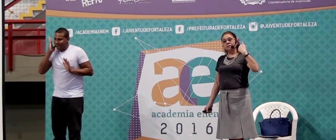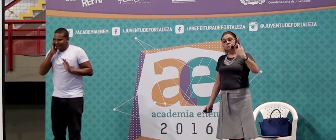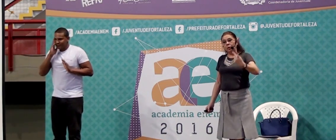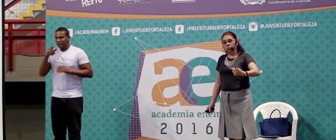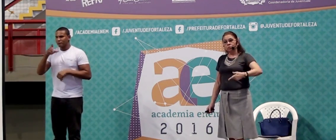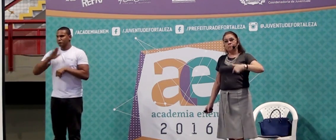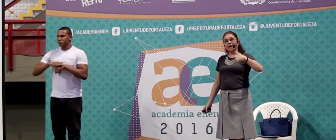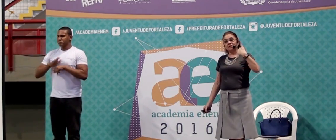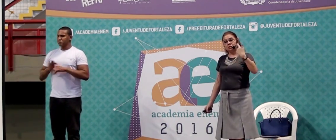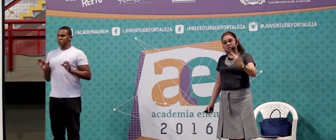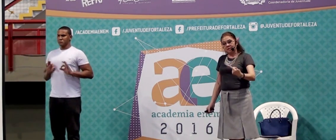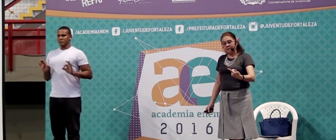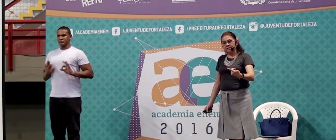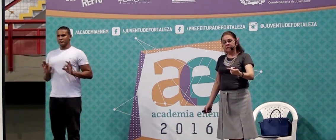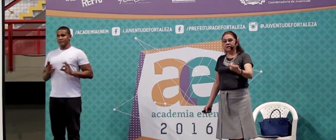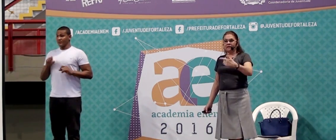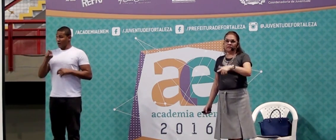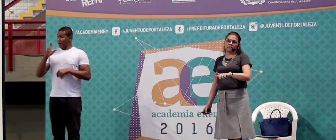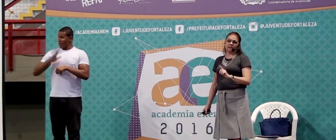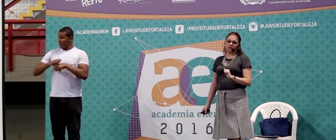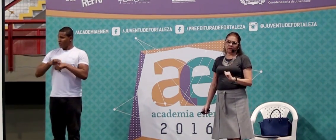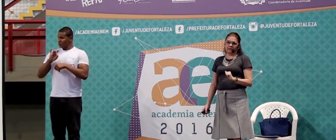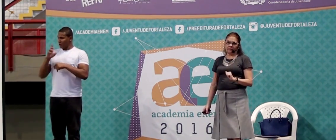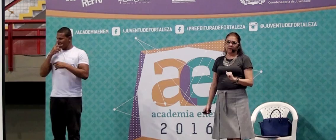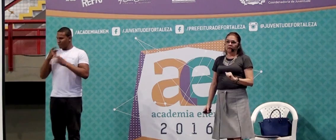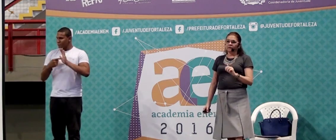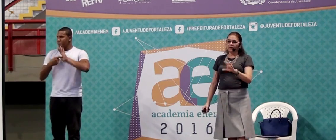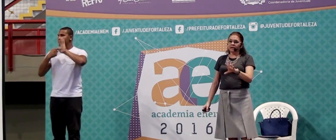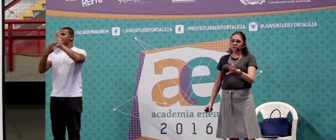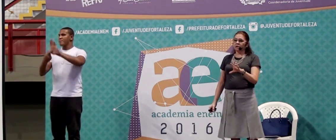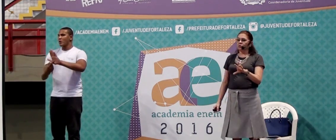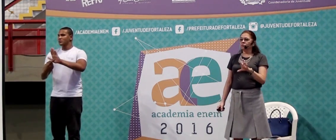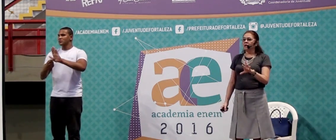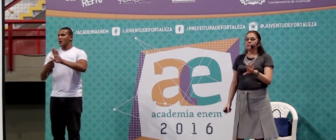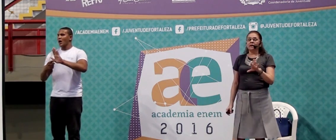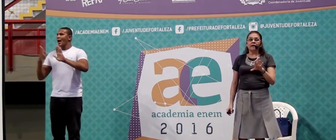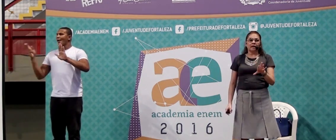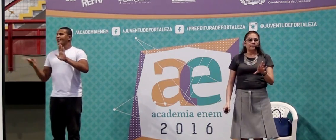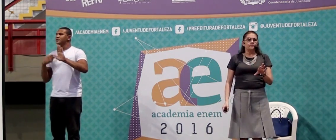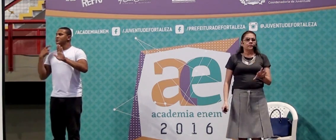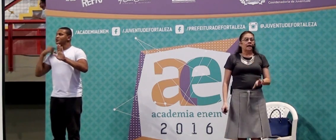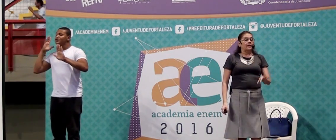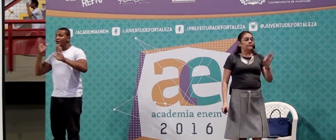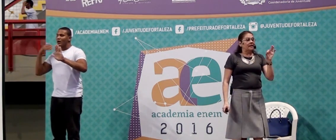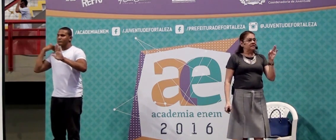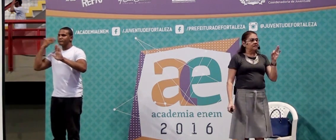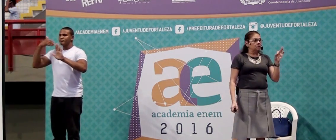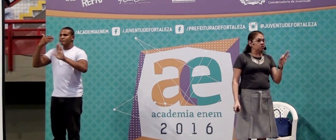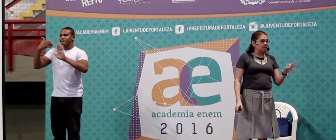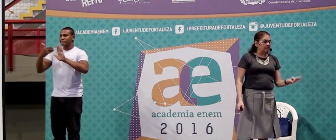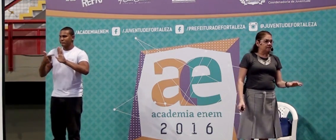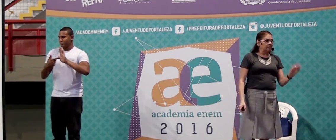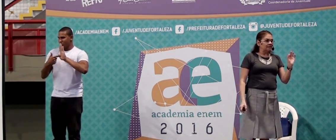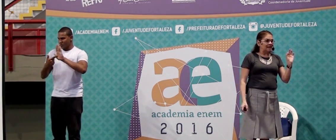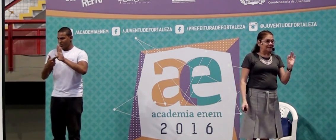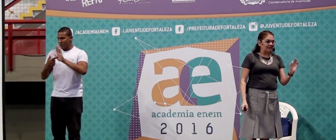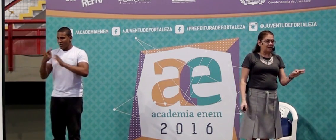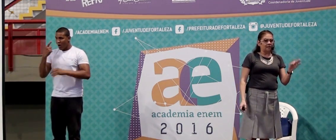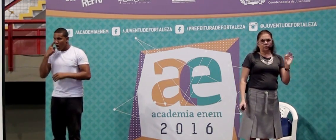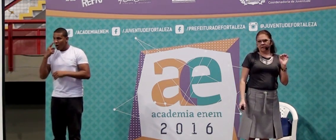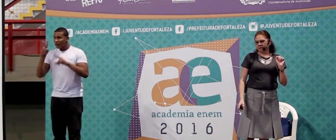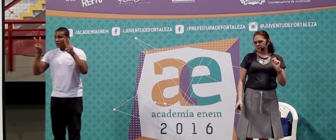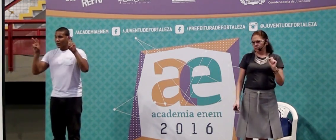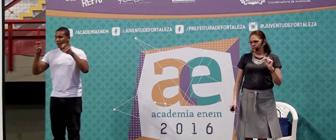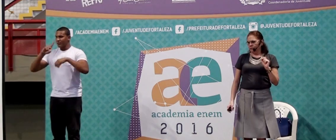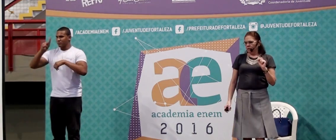está expondo medidas que devem ser adotadas. Veja que o tema é a persistência da